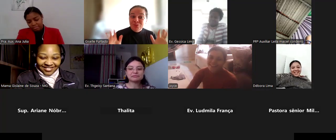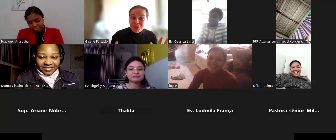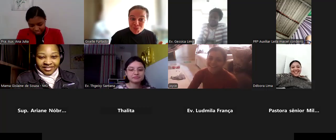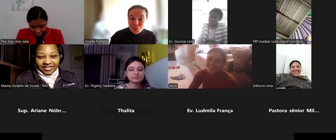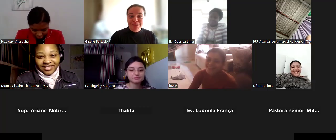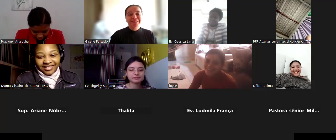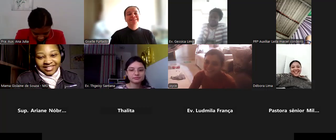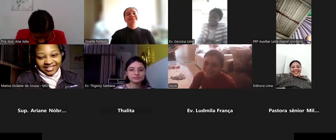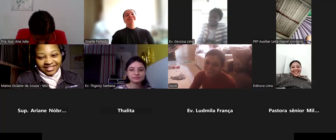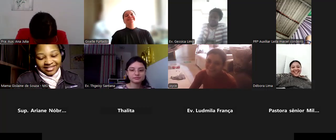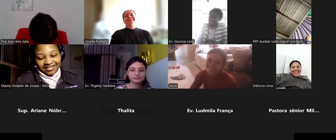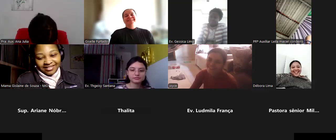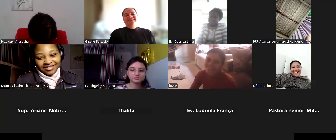as coisas.